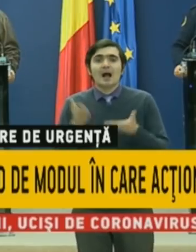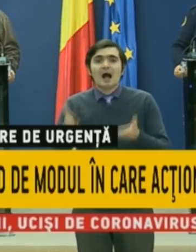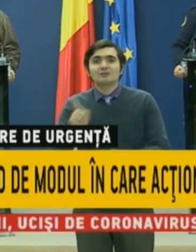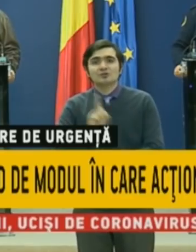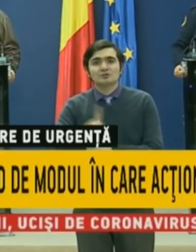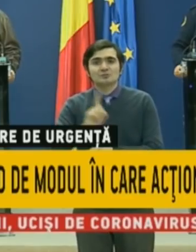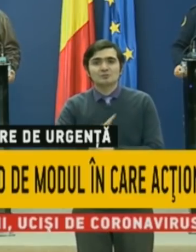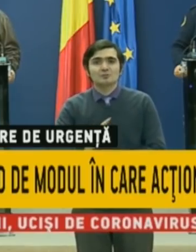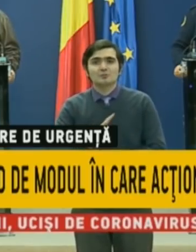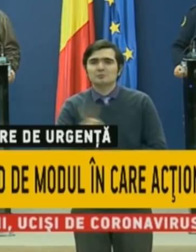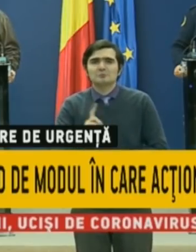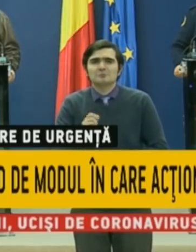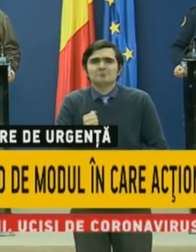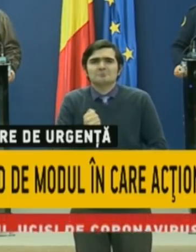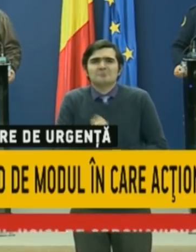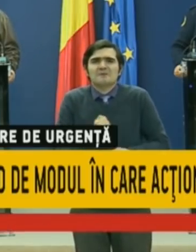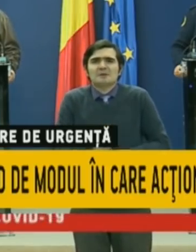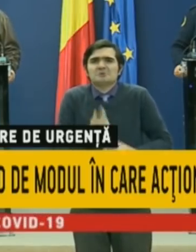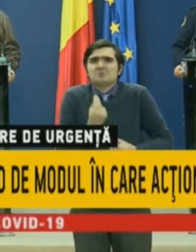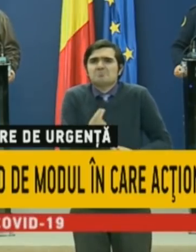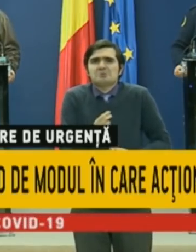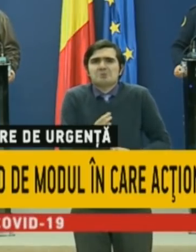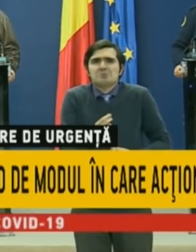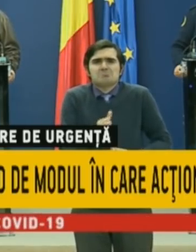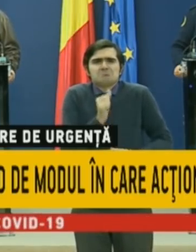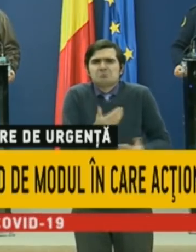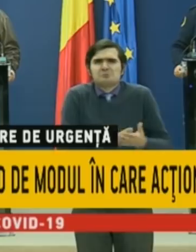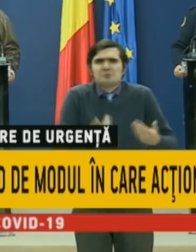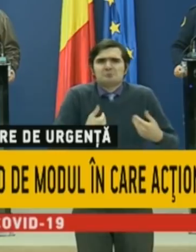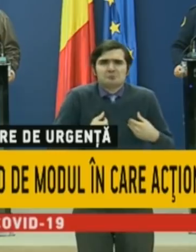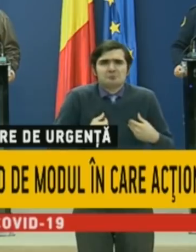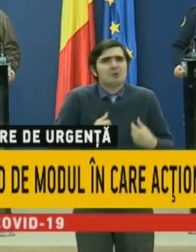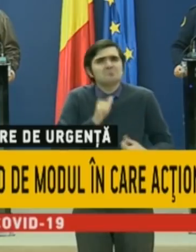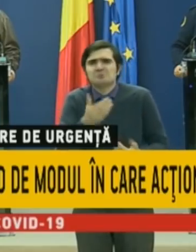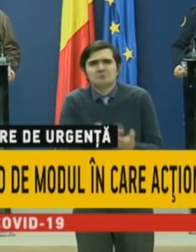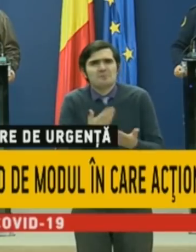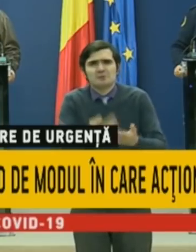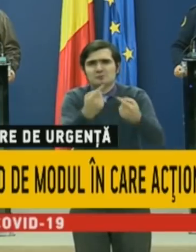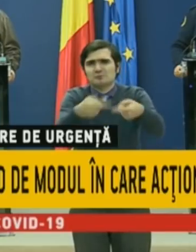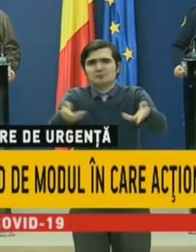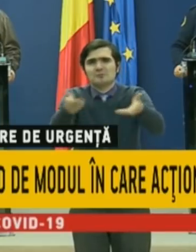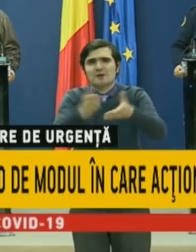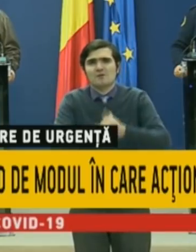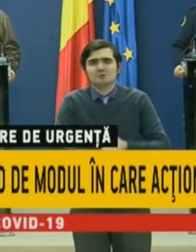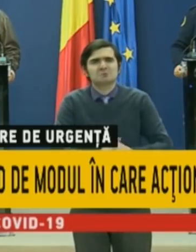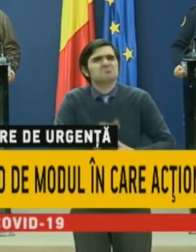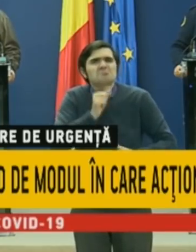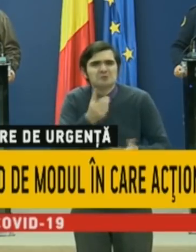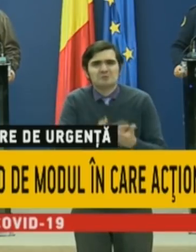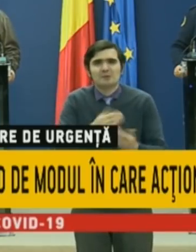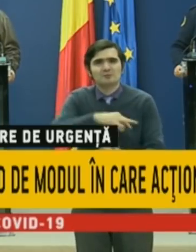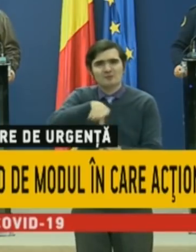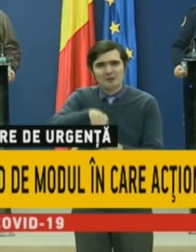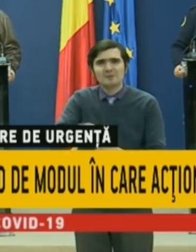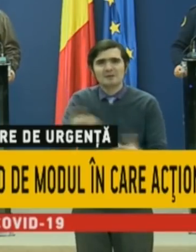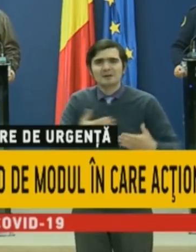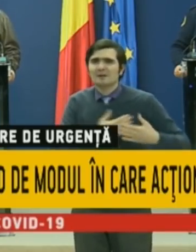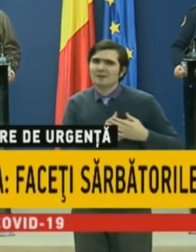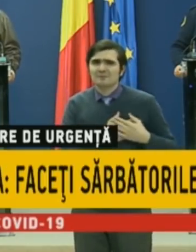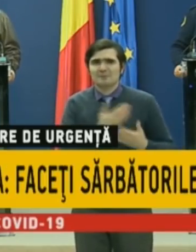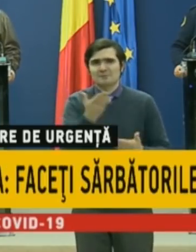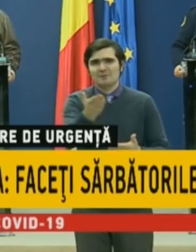Acest lucru nu ne face bine nici nouă, nici dumneavoastră și nici familiilor care vă